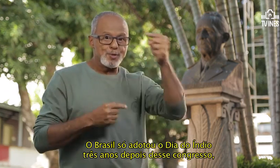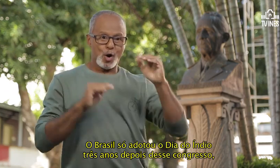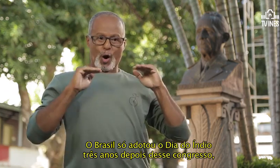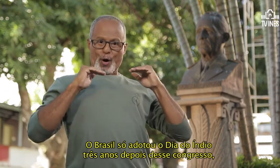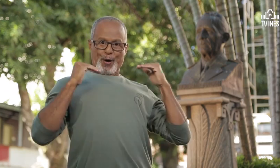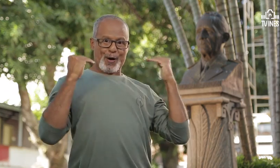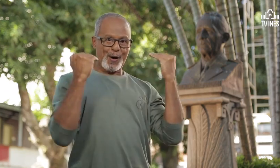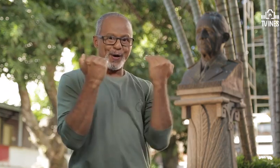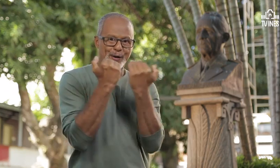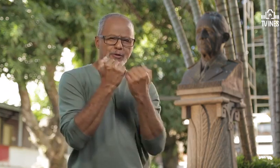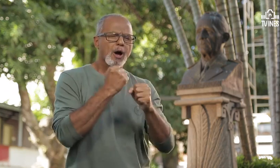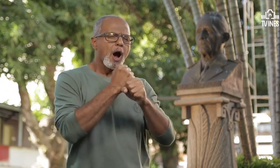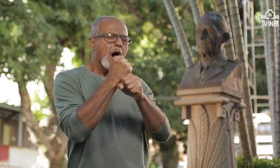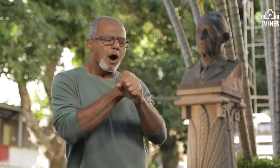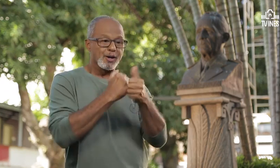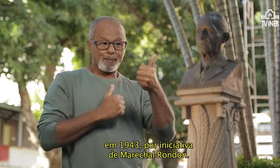Congresso. Em